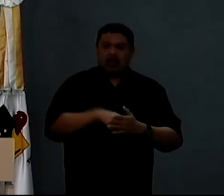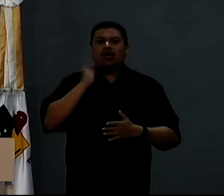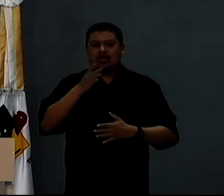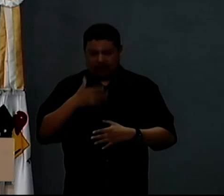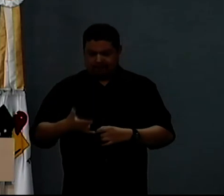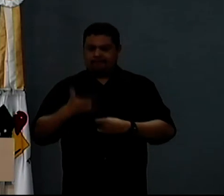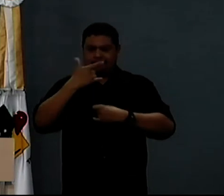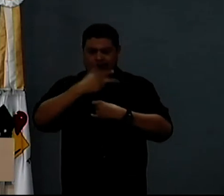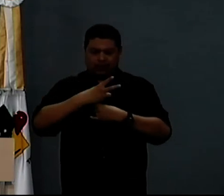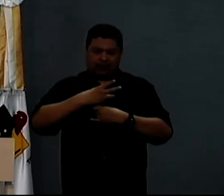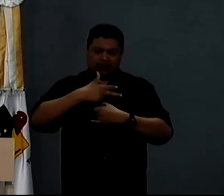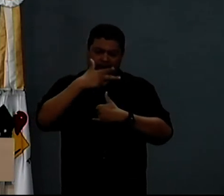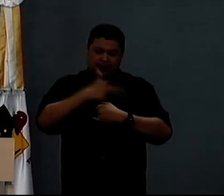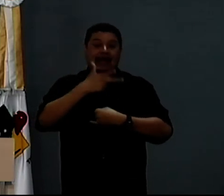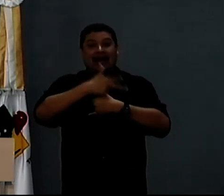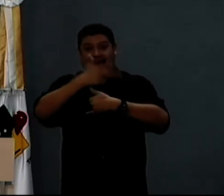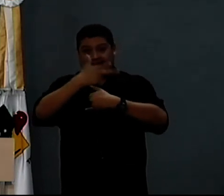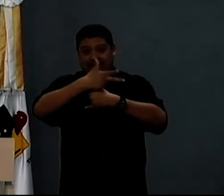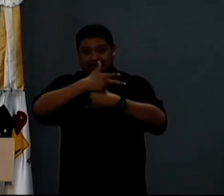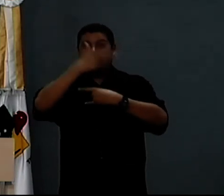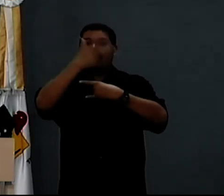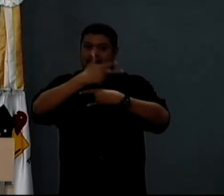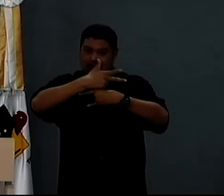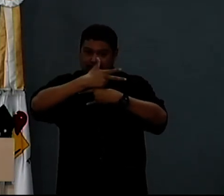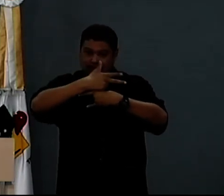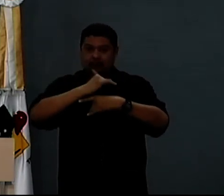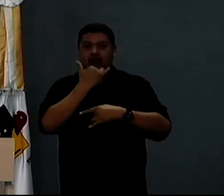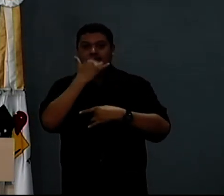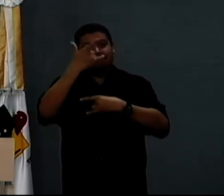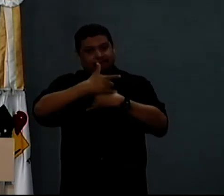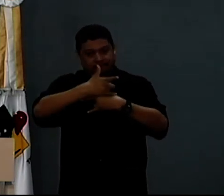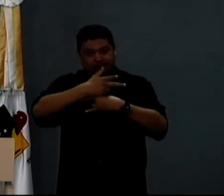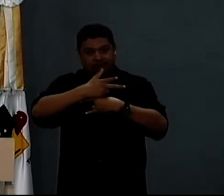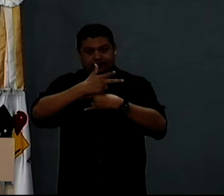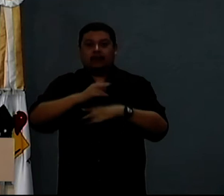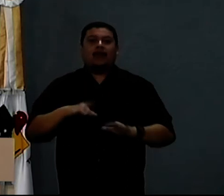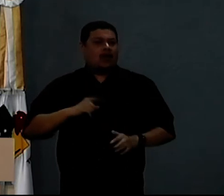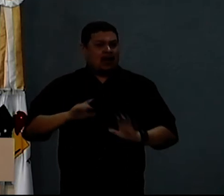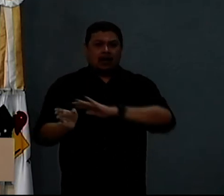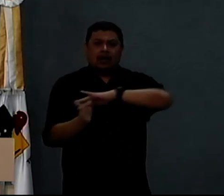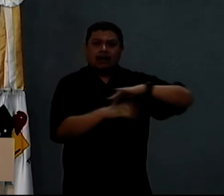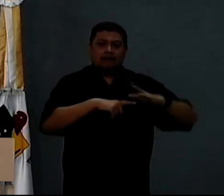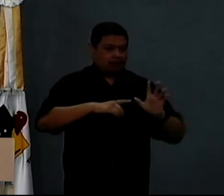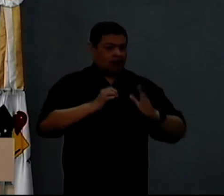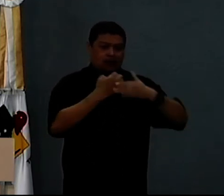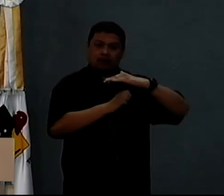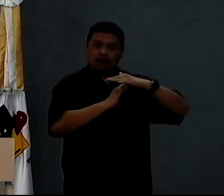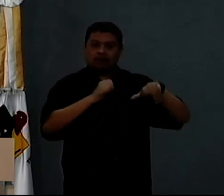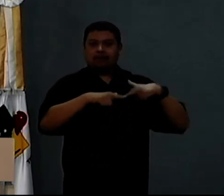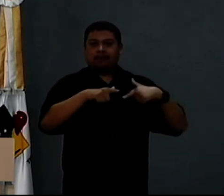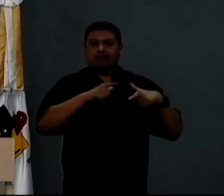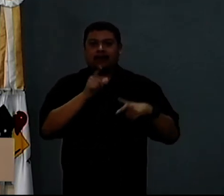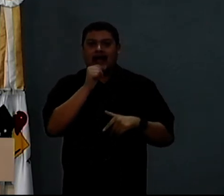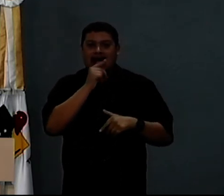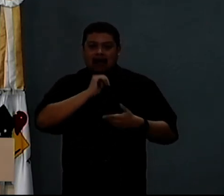vê a tristeza daqueles moradores ali, dos comerciantes. O lavador do Pedro mesmo, por exemplo, reduziu em mais de 50% as atividades